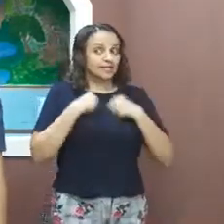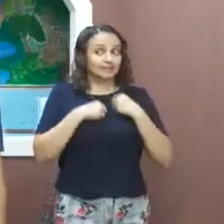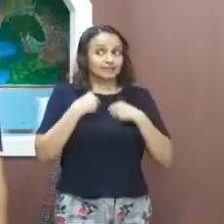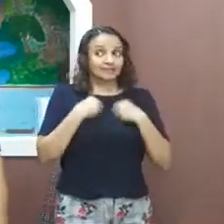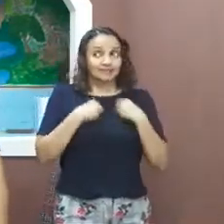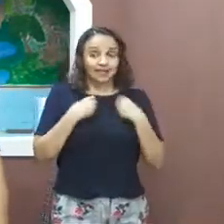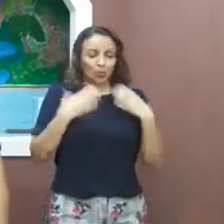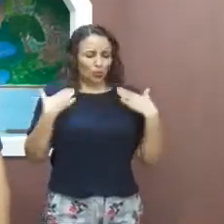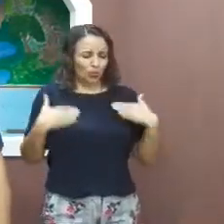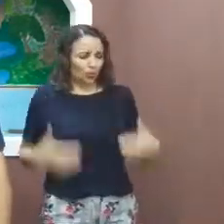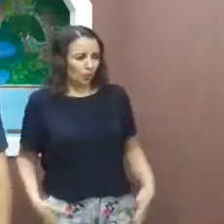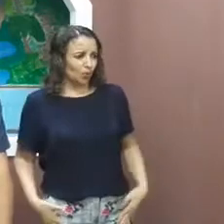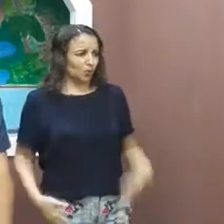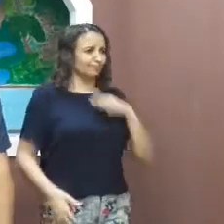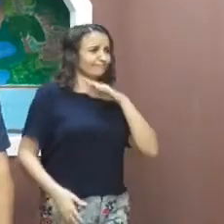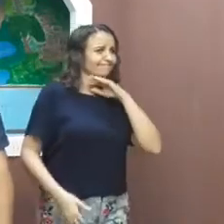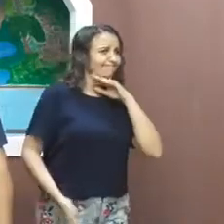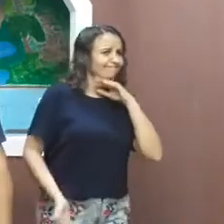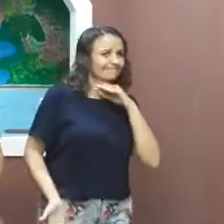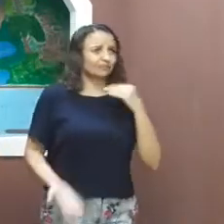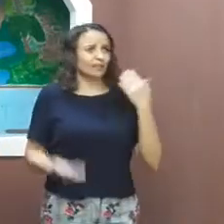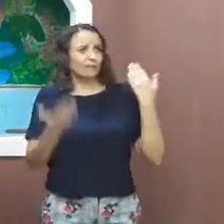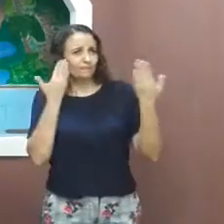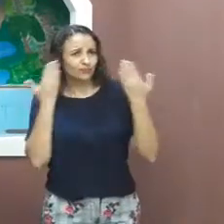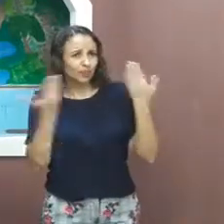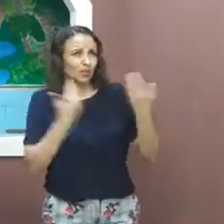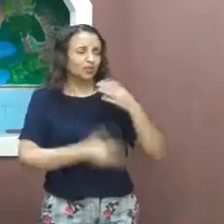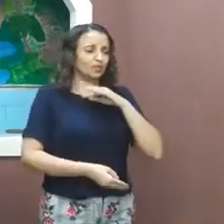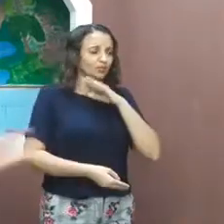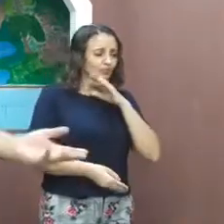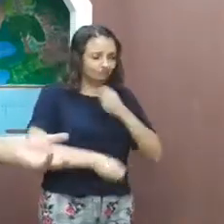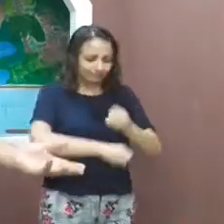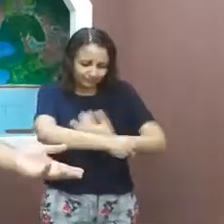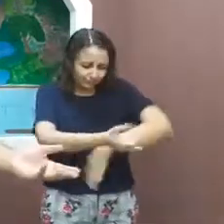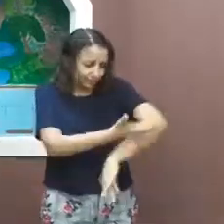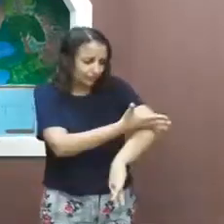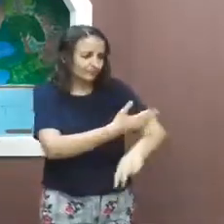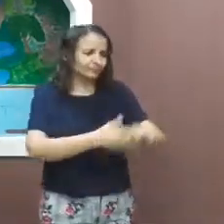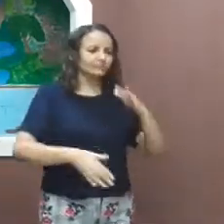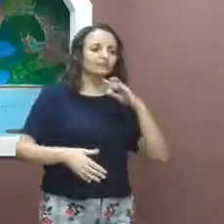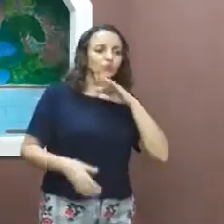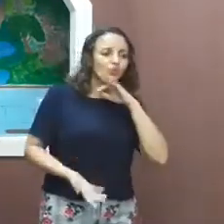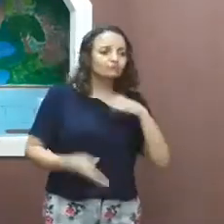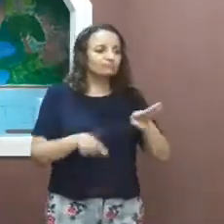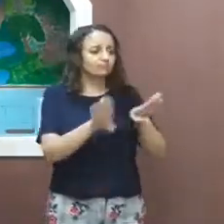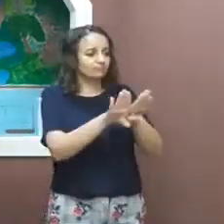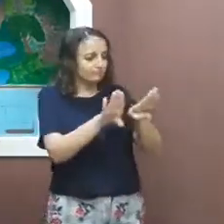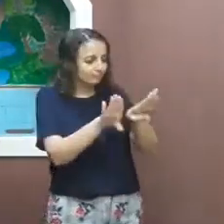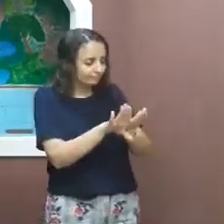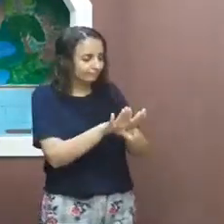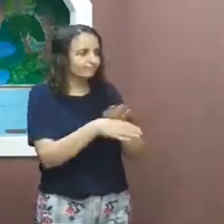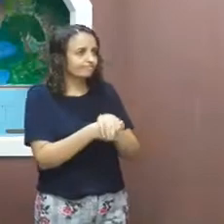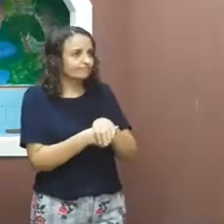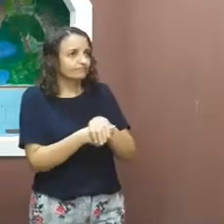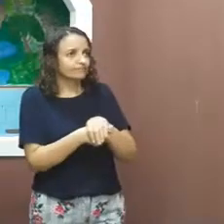mal-estar físico, psíquico, emocional e, logicamente, chegando também